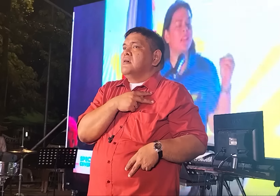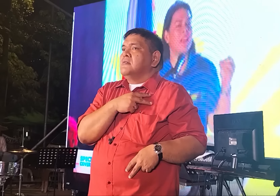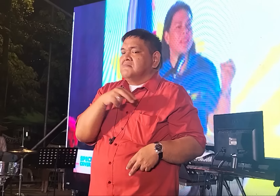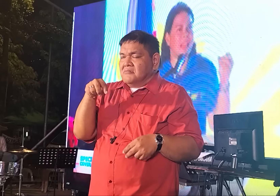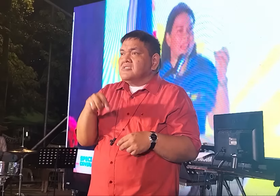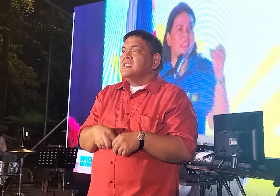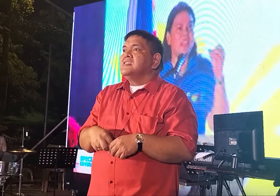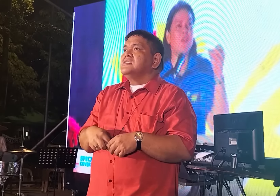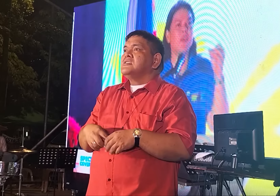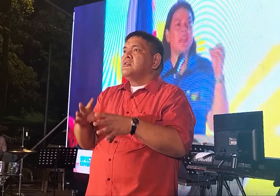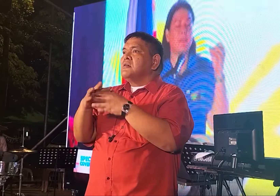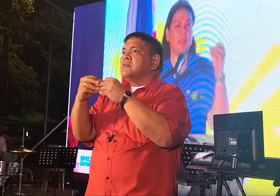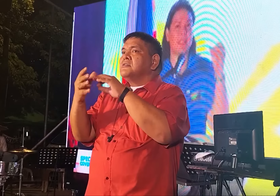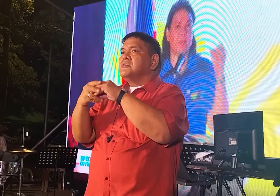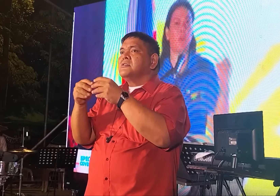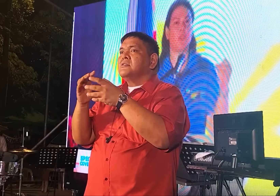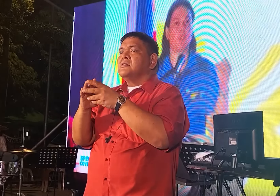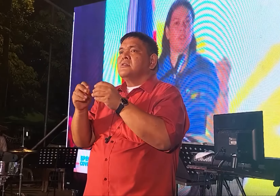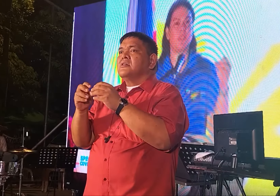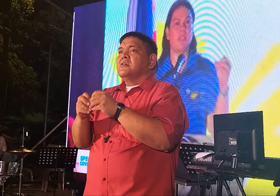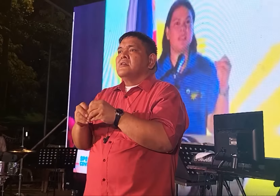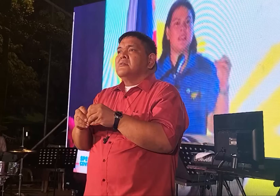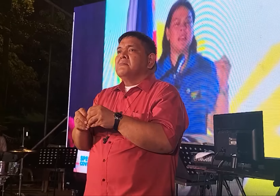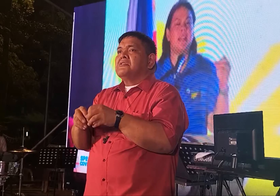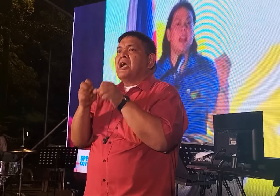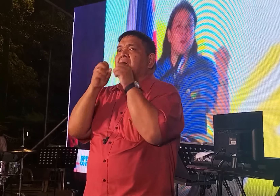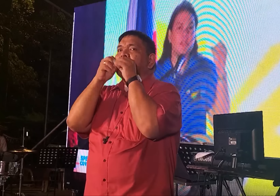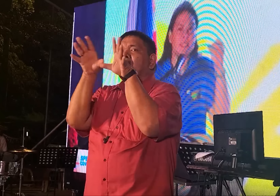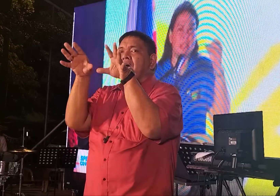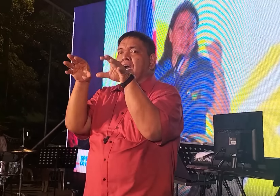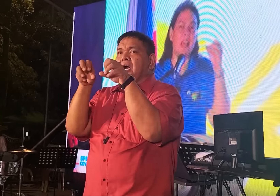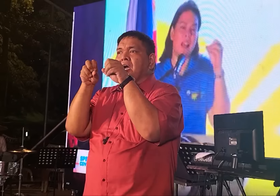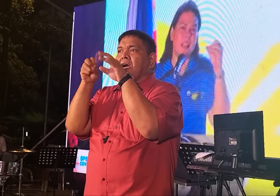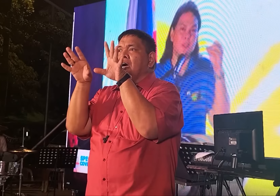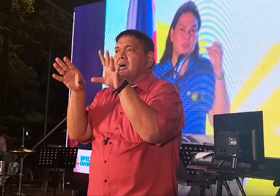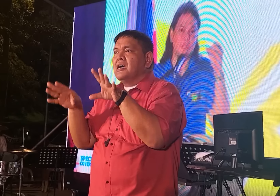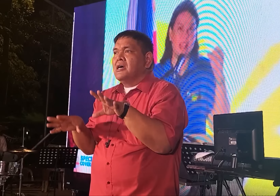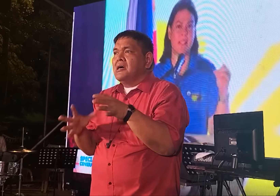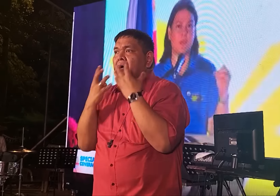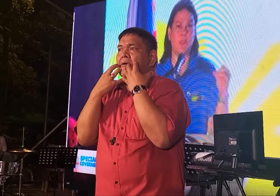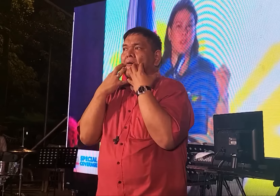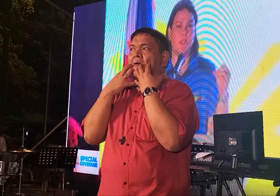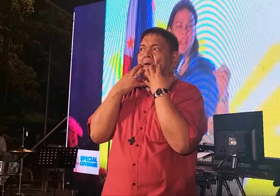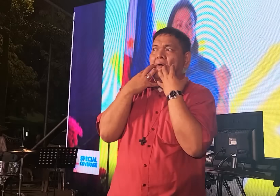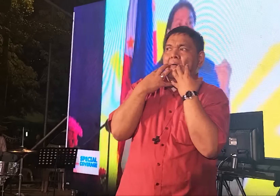istoryahon, na inyong ipasabot, na unsa na ang